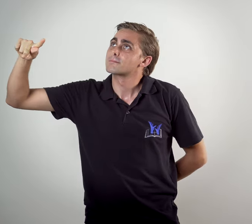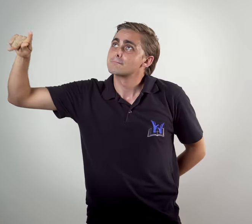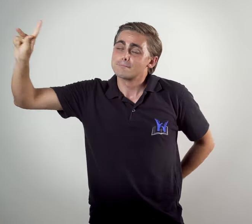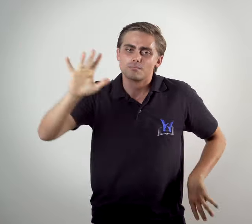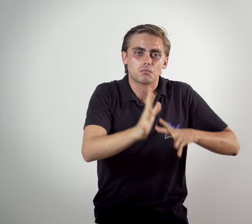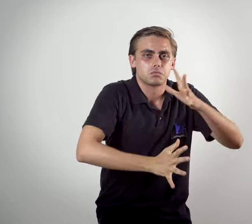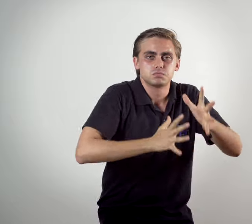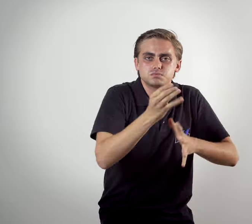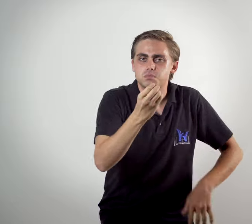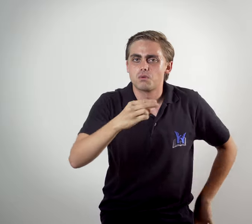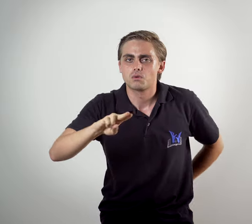teu